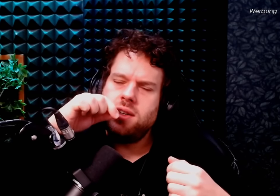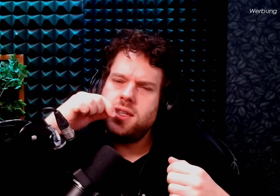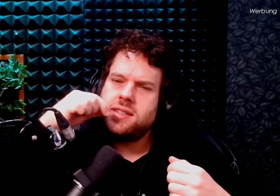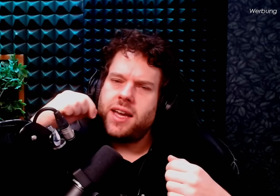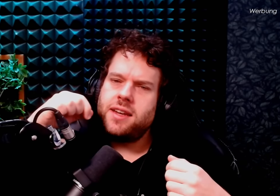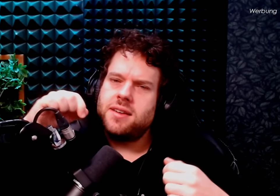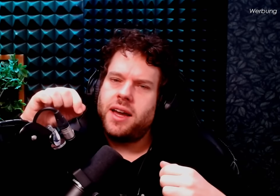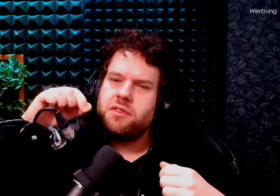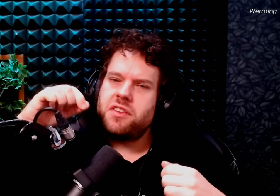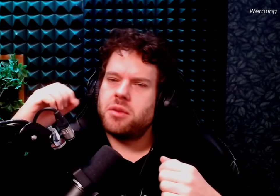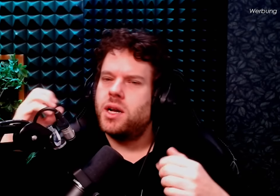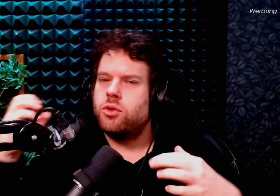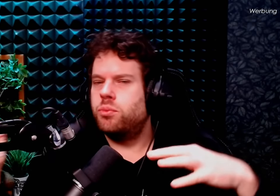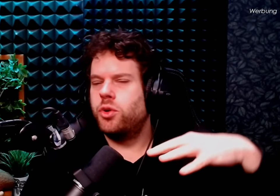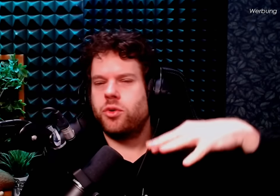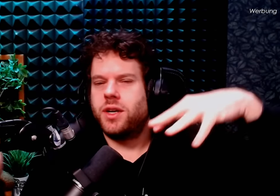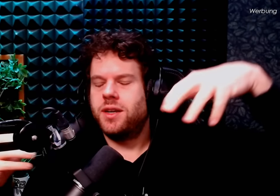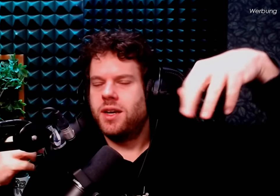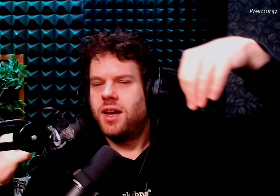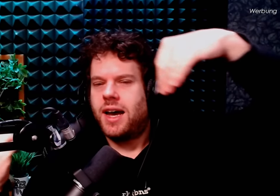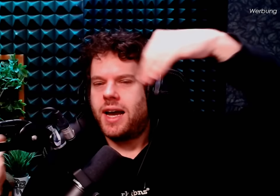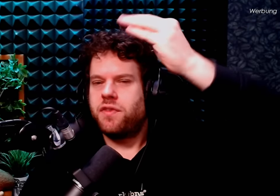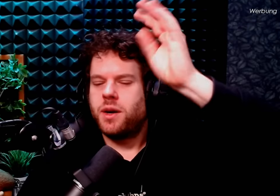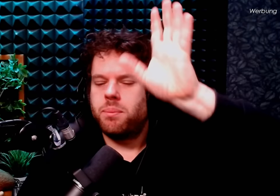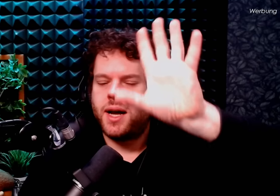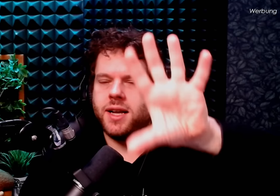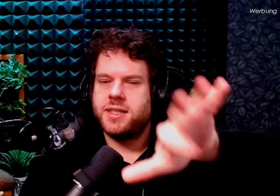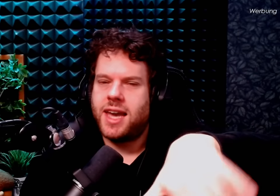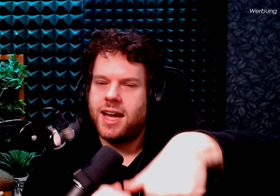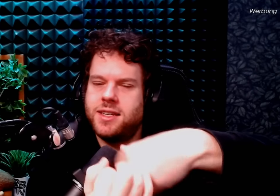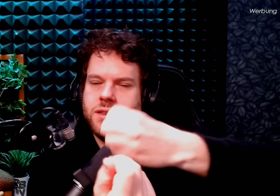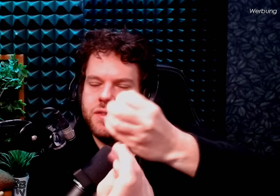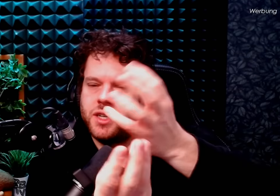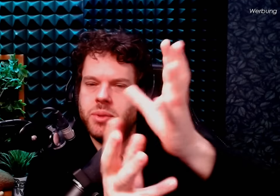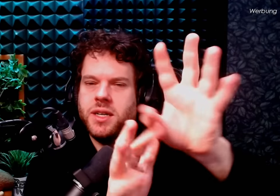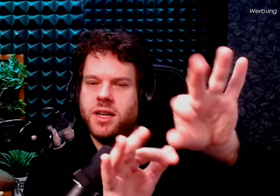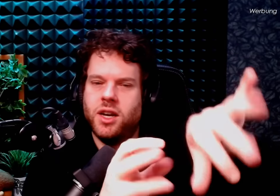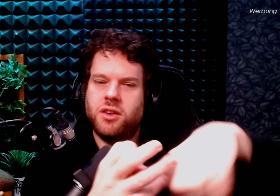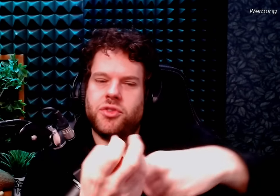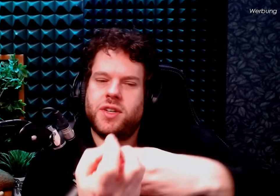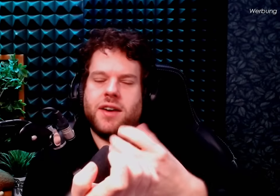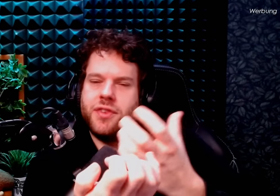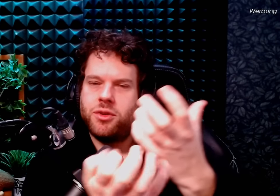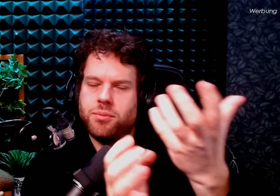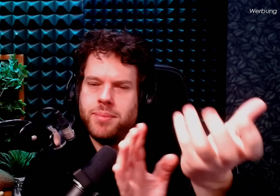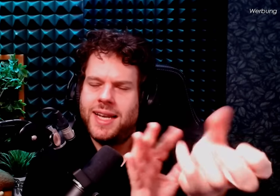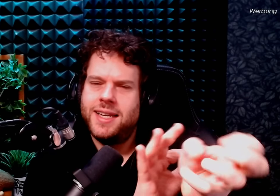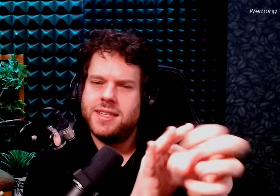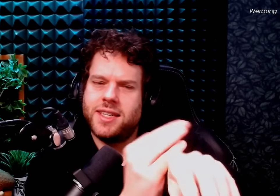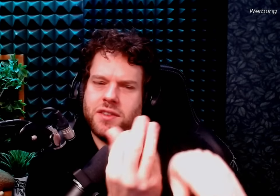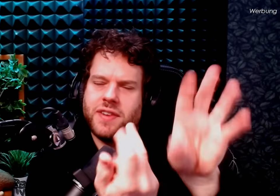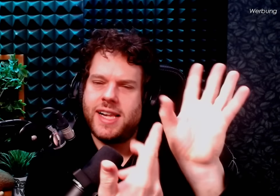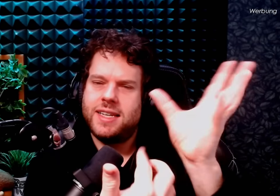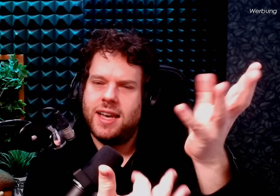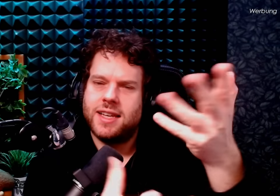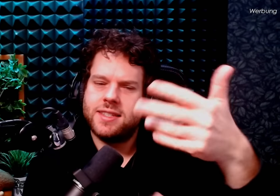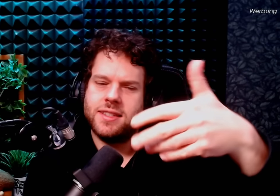Die Zeit einfach mal rumrühren. Einfach mal diese herrlichen Wirbel von Kaffee und Milch sich entfalten lassen,